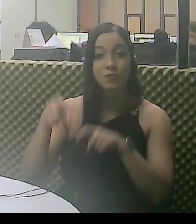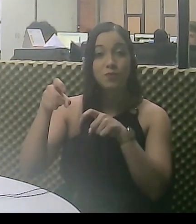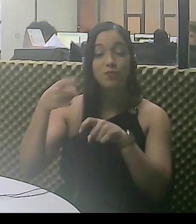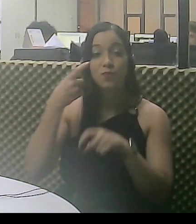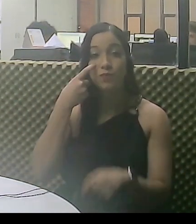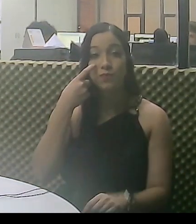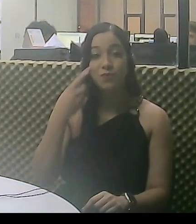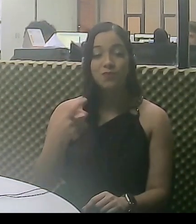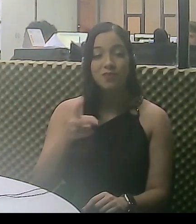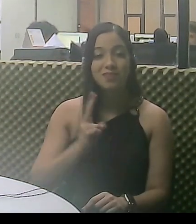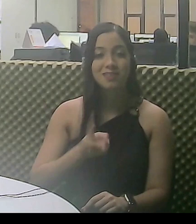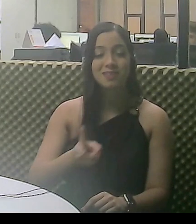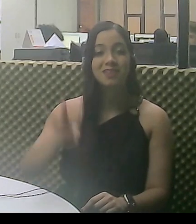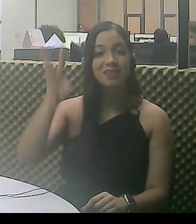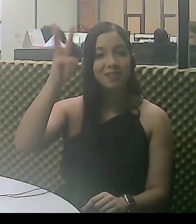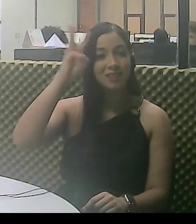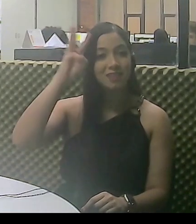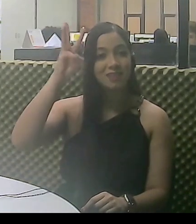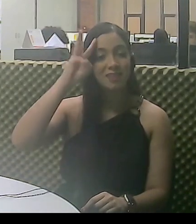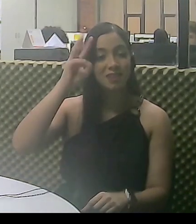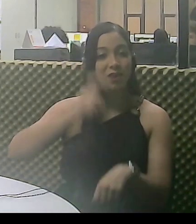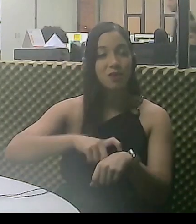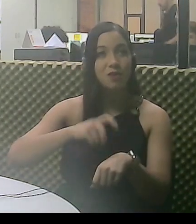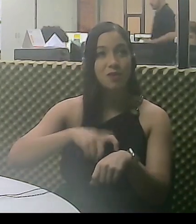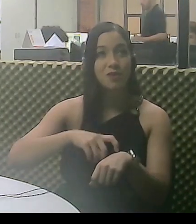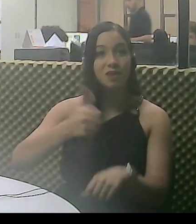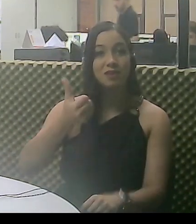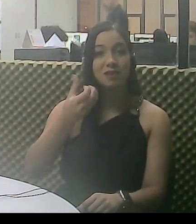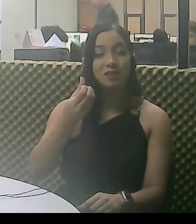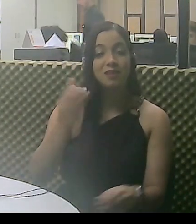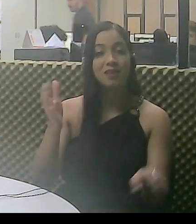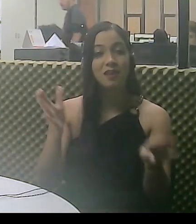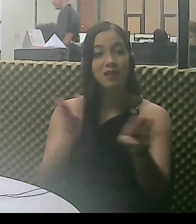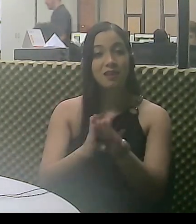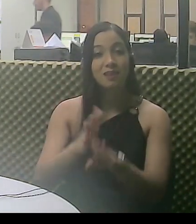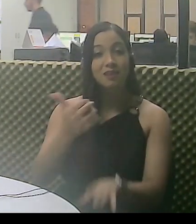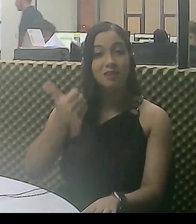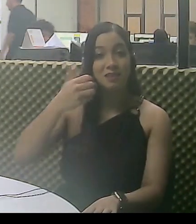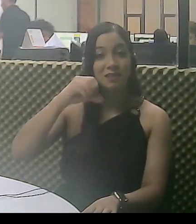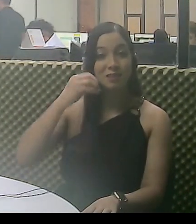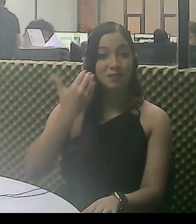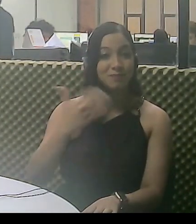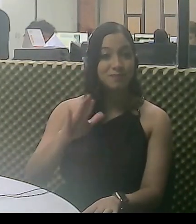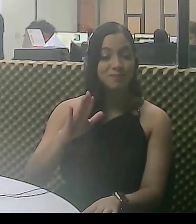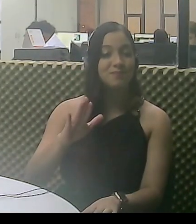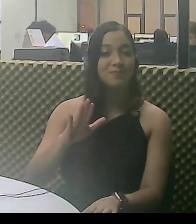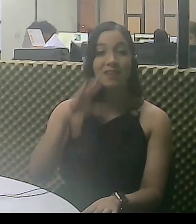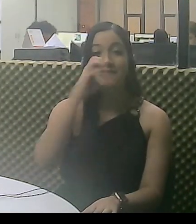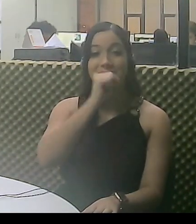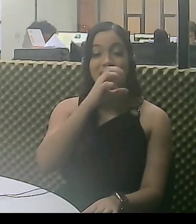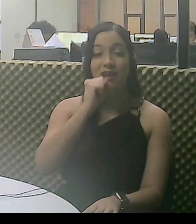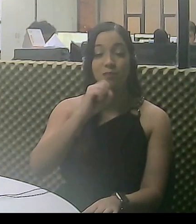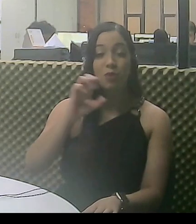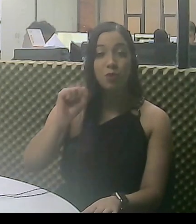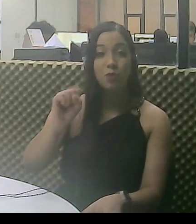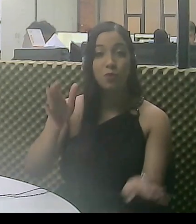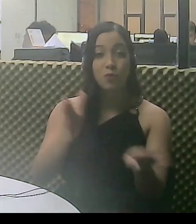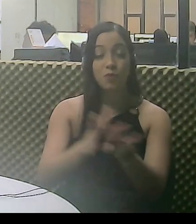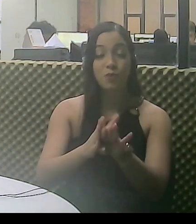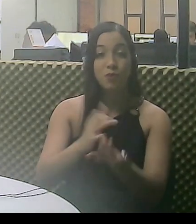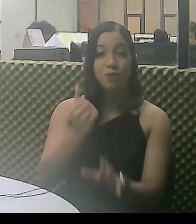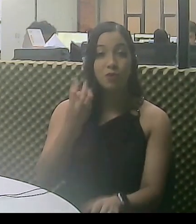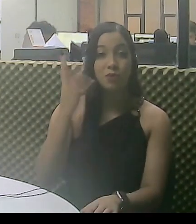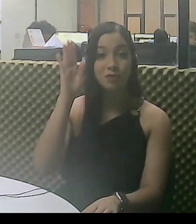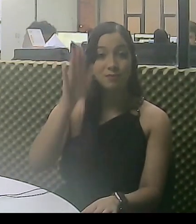ser conferido sempre às terças das 16 horas às 19h30 e ao sábado das 8 às 1